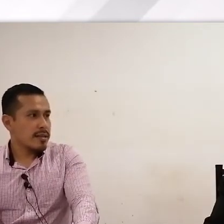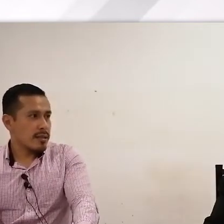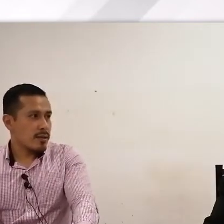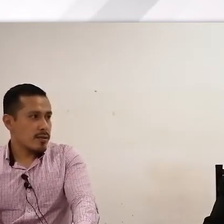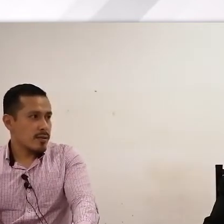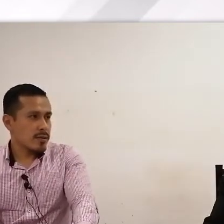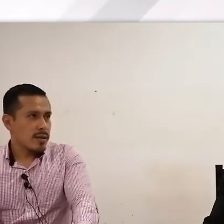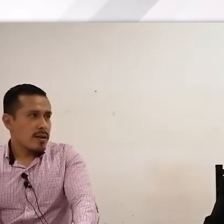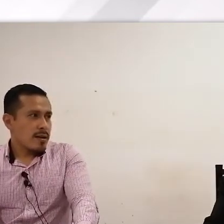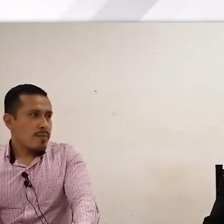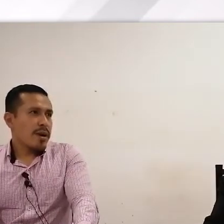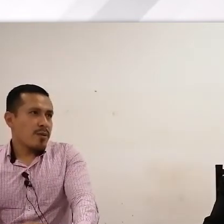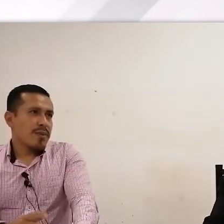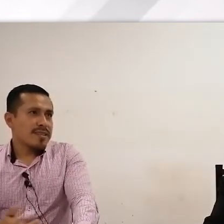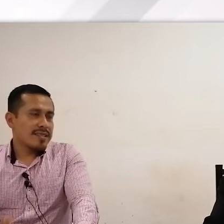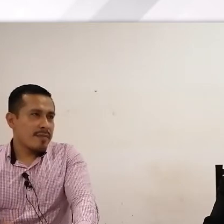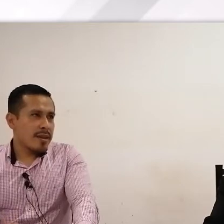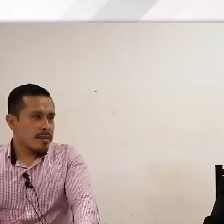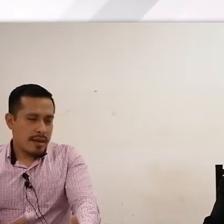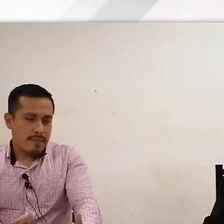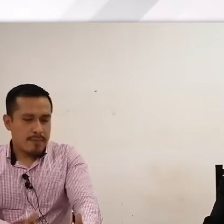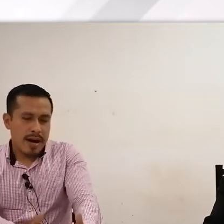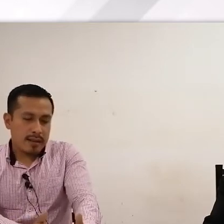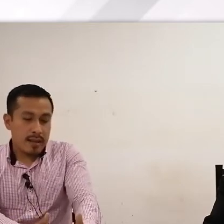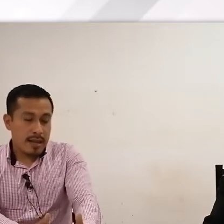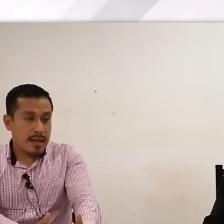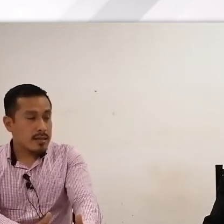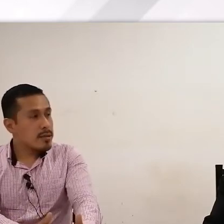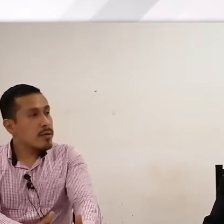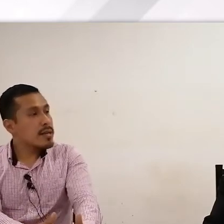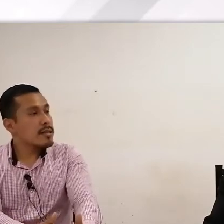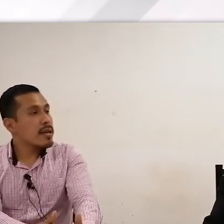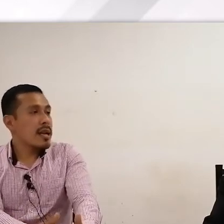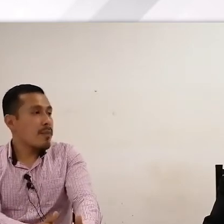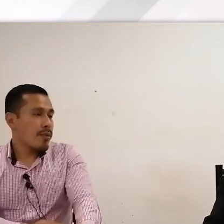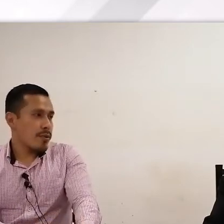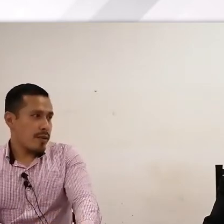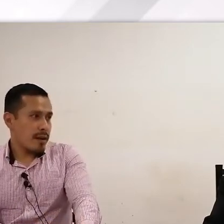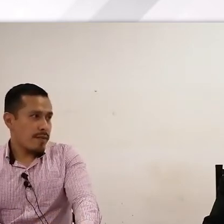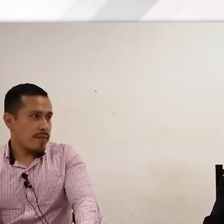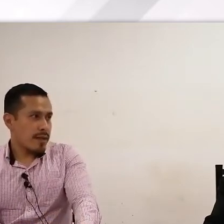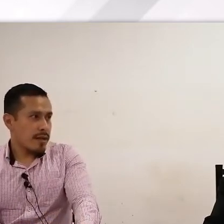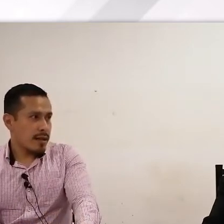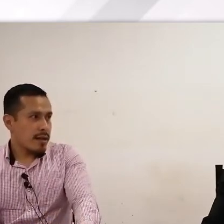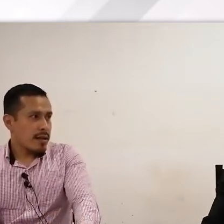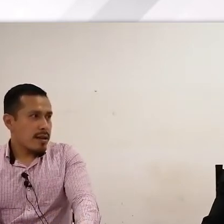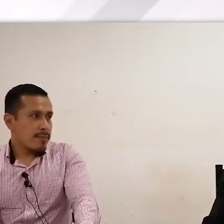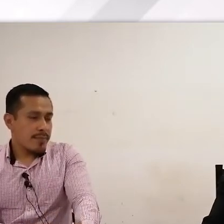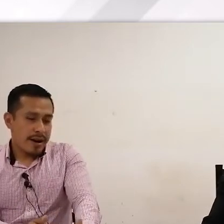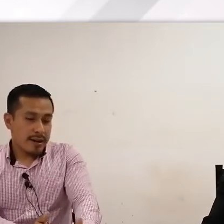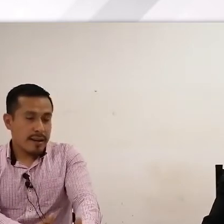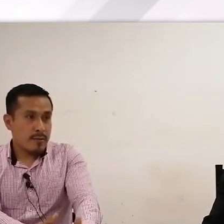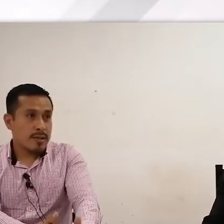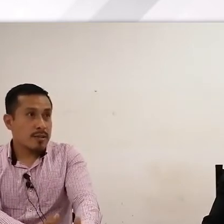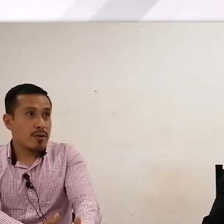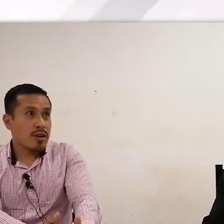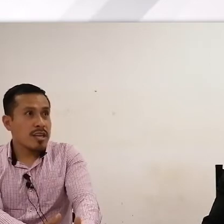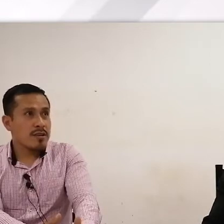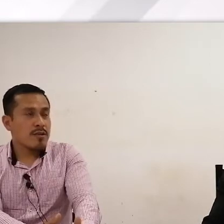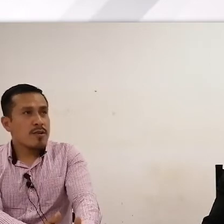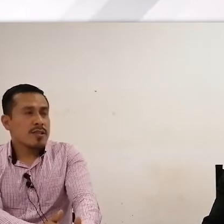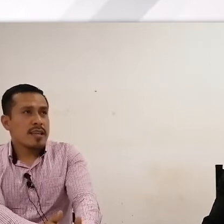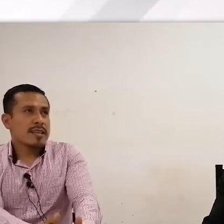son exitosos, pero precisamente parte de esto es el apoyo de la familia. Para que